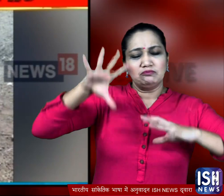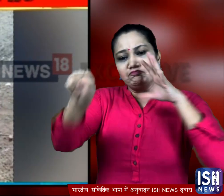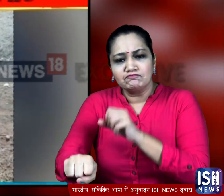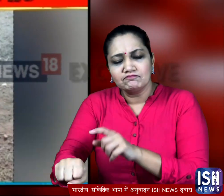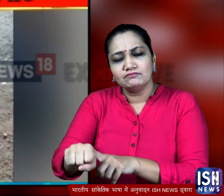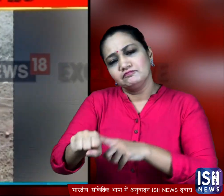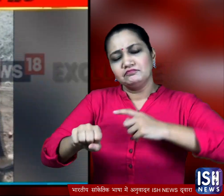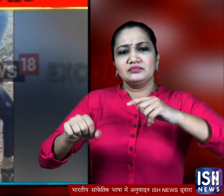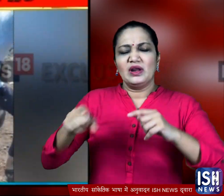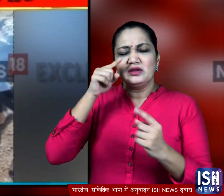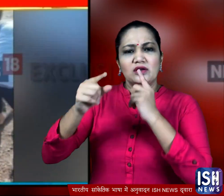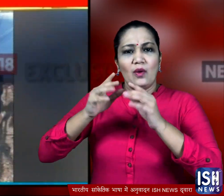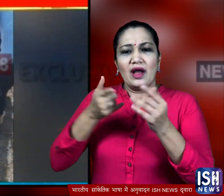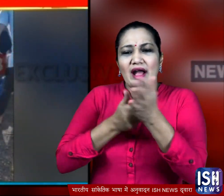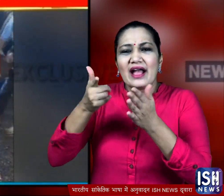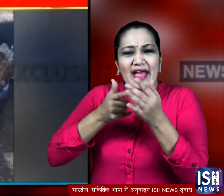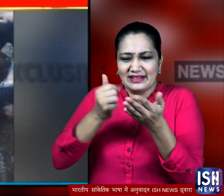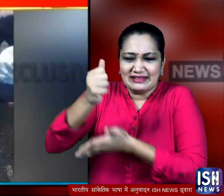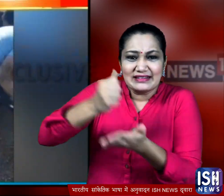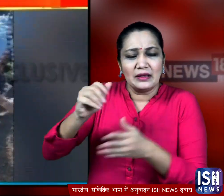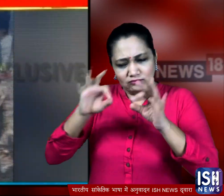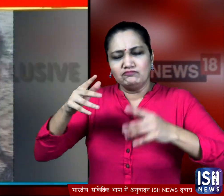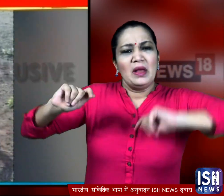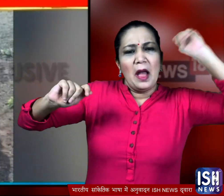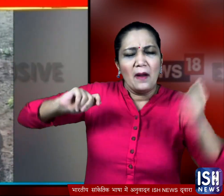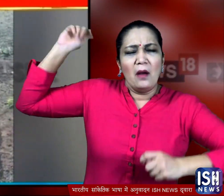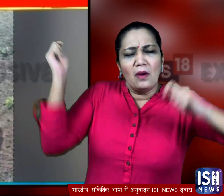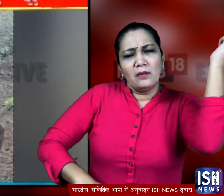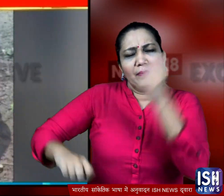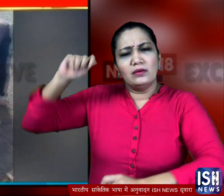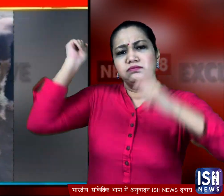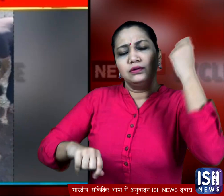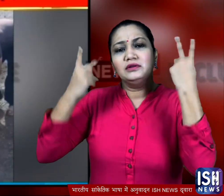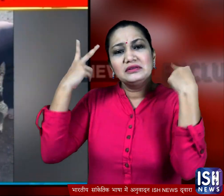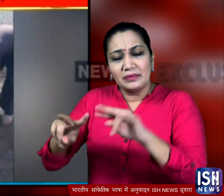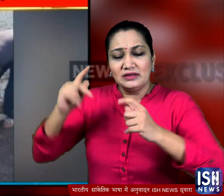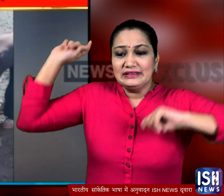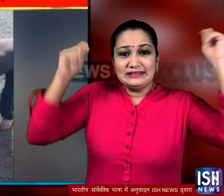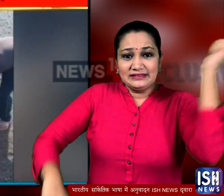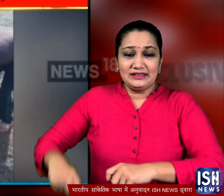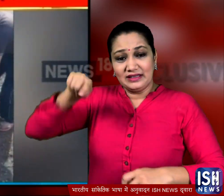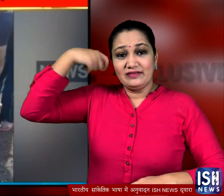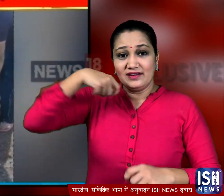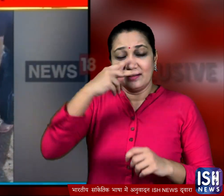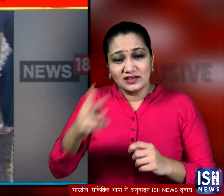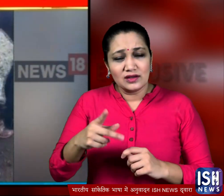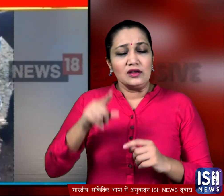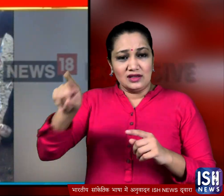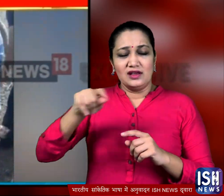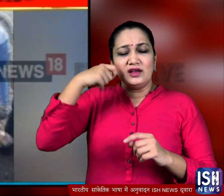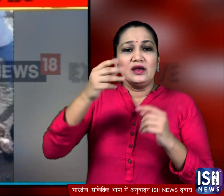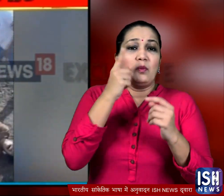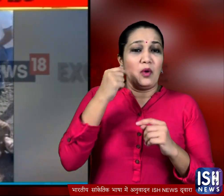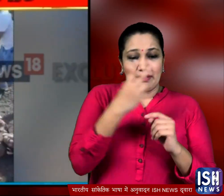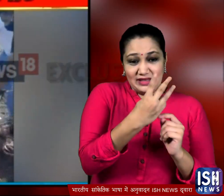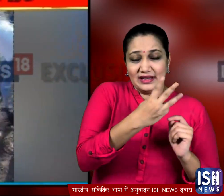उसे पकड़ लिया। पहले तो उस लड़के को एक खेत में ले जाया गया और फिर उसकी जमकर पिटाई की गई। मारपीट की जो तस्वीरें सामने आई, उनमें एक तस्वीर